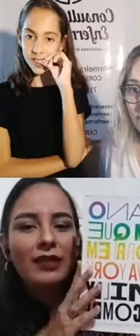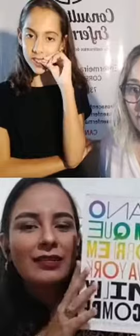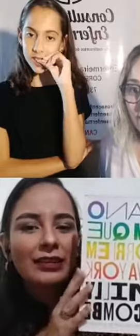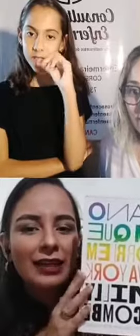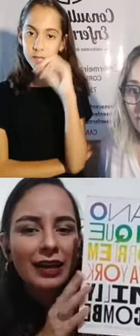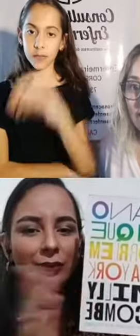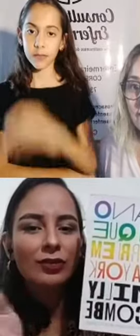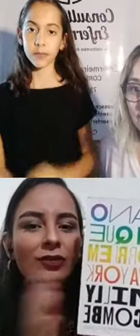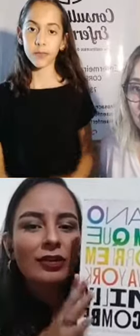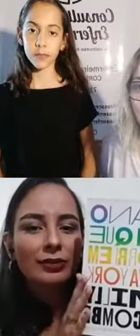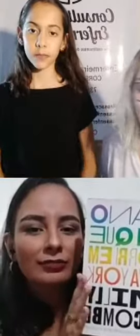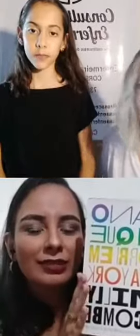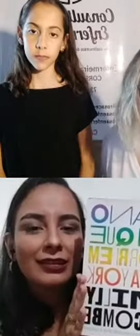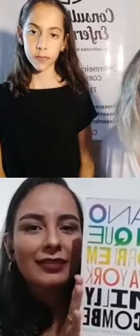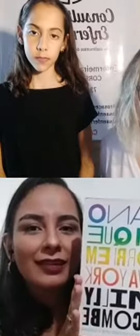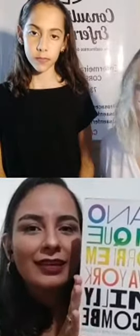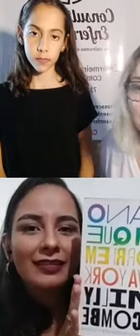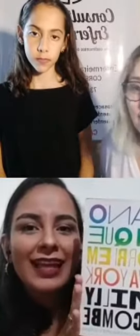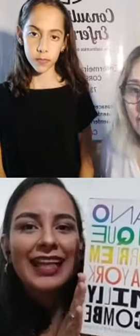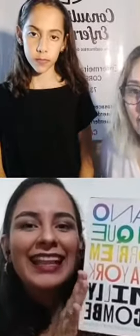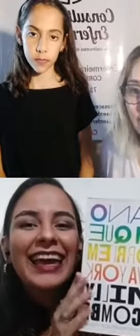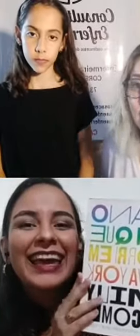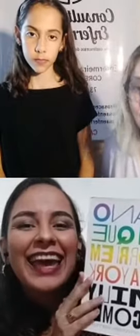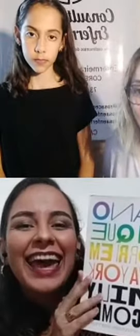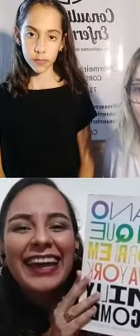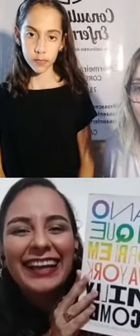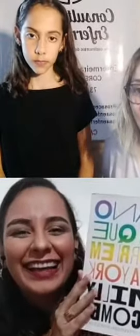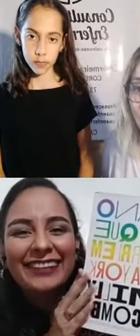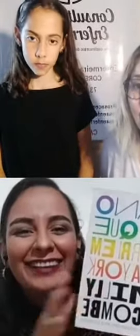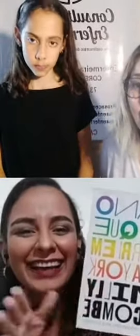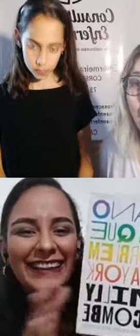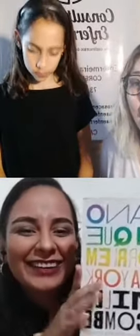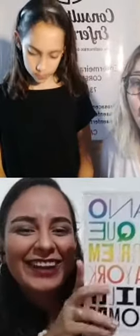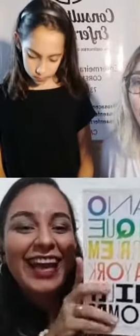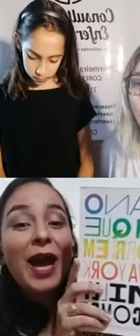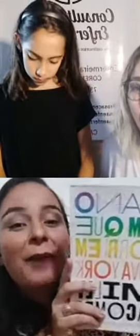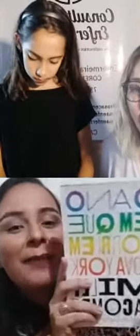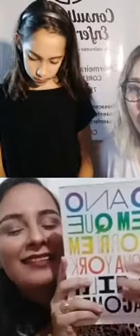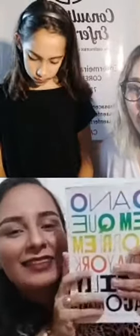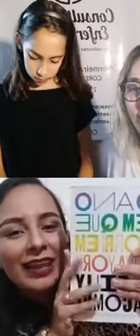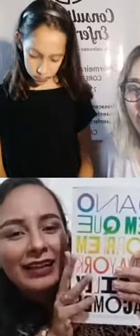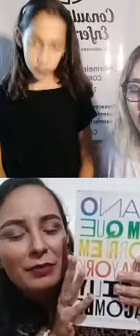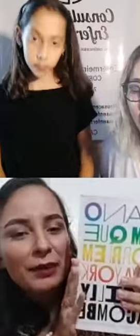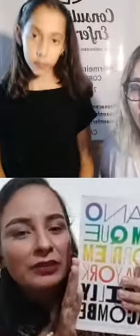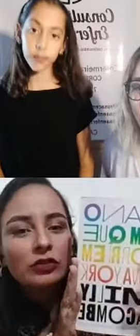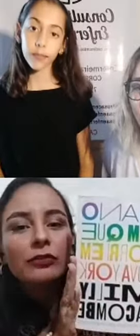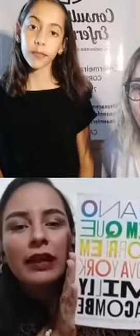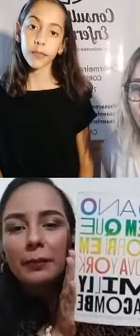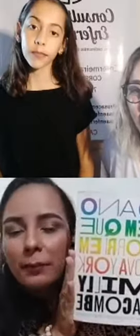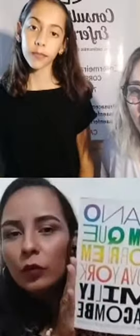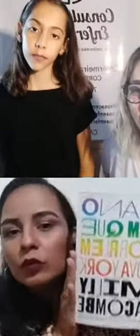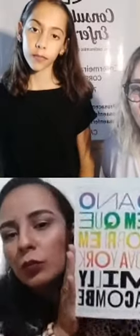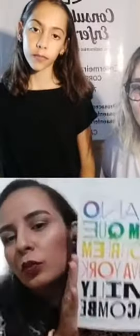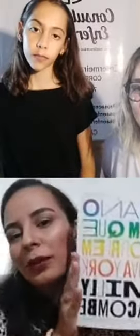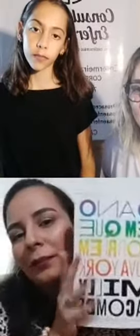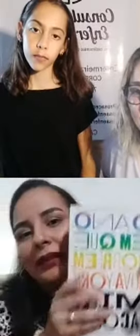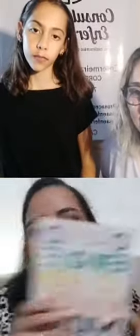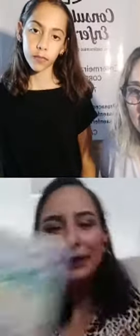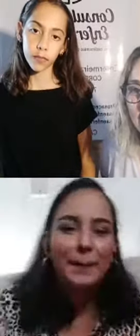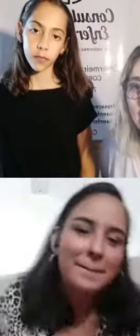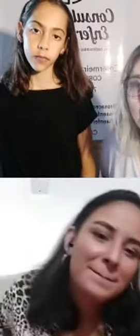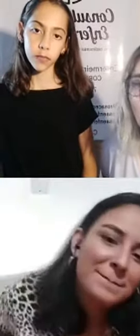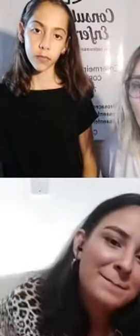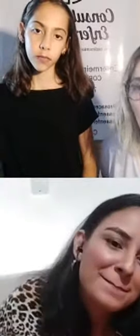de quase 30 anos, eu só tenho 36, né? Ela vai retar agora. Mas então, ela que me emprestou, vale muito, muito a pena